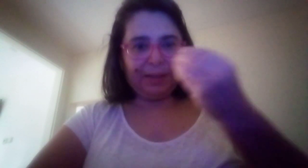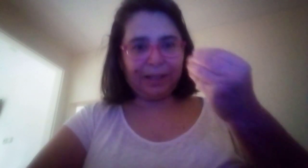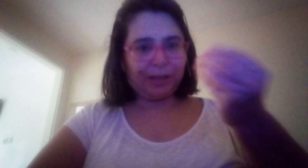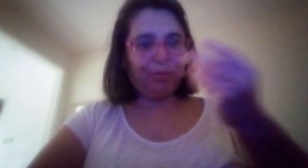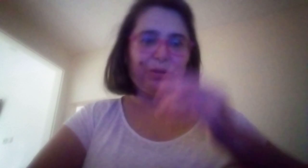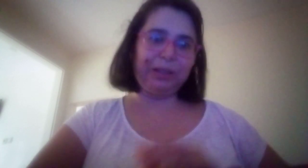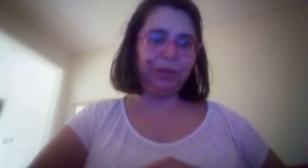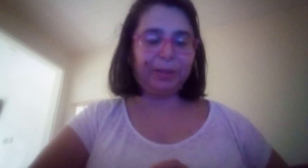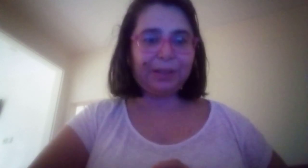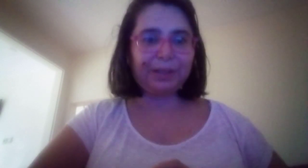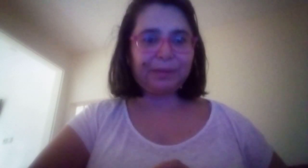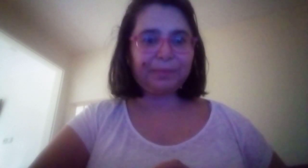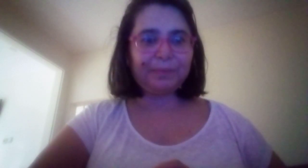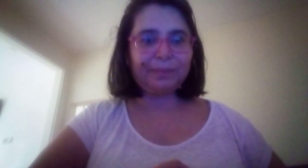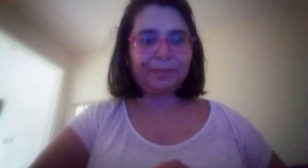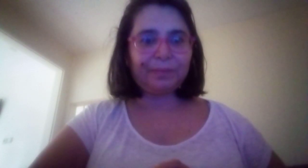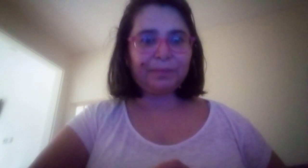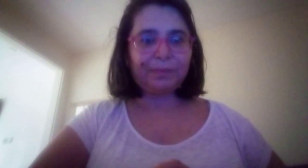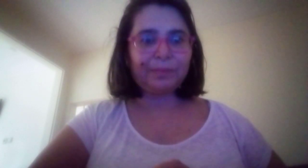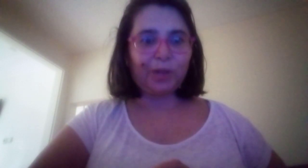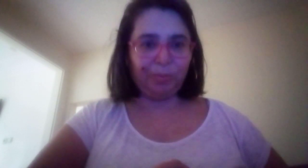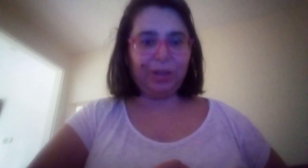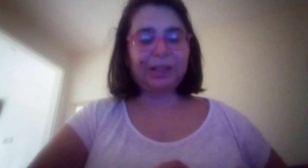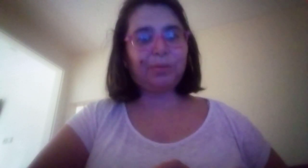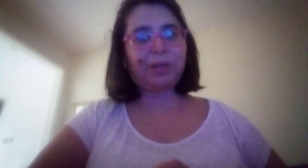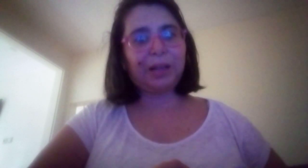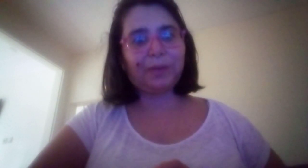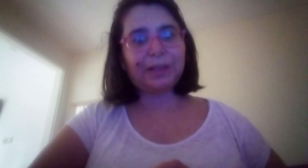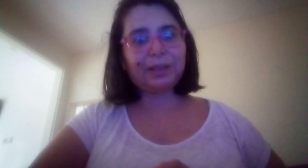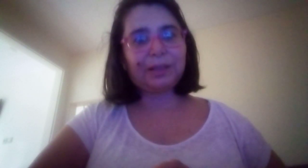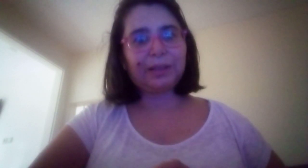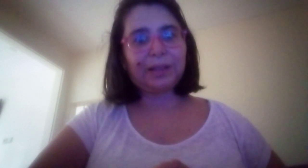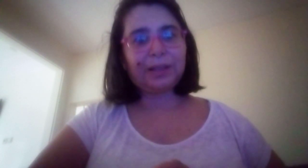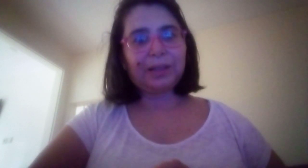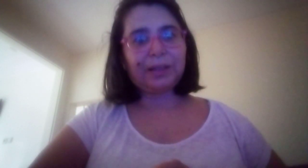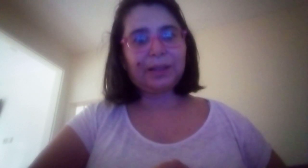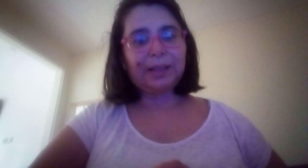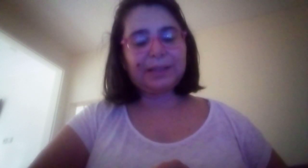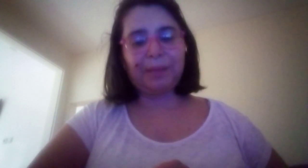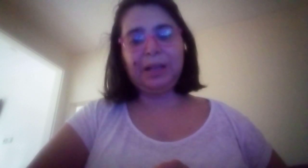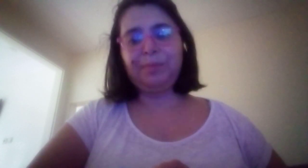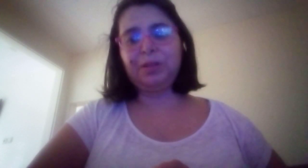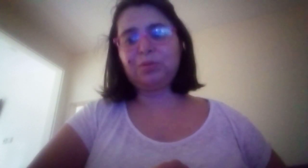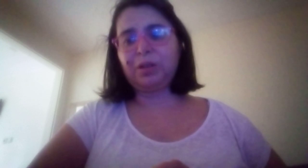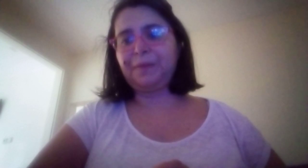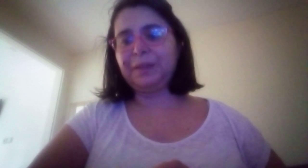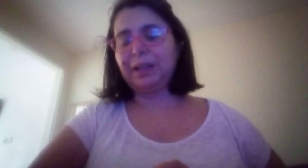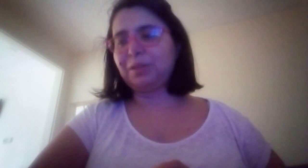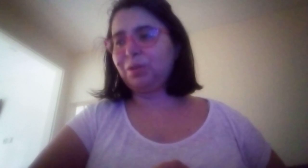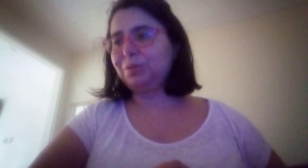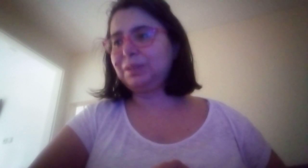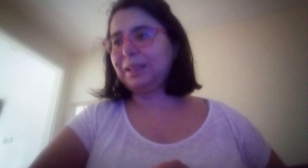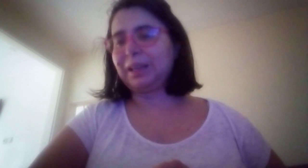hakkı bu ülkede de olabilir olmayacak diye bir kural mı var Sen belli bir coğrafyada doğdun diye